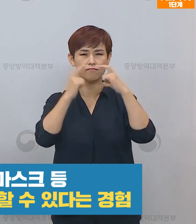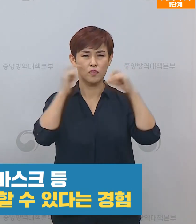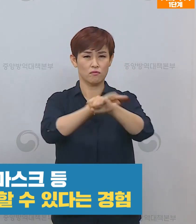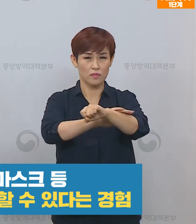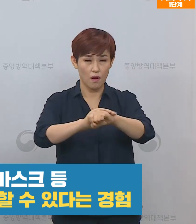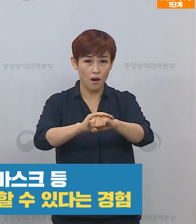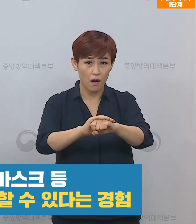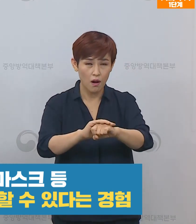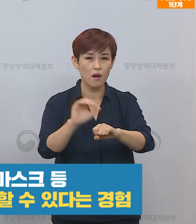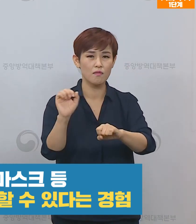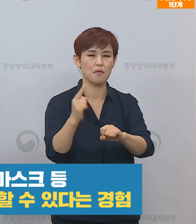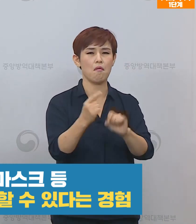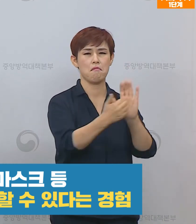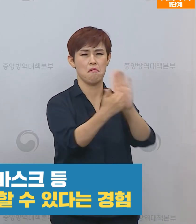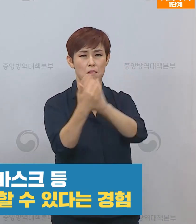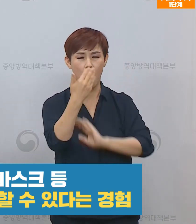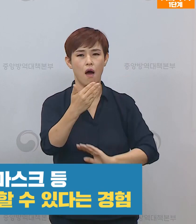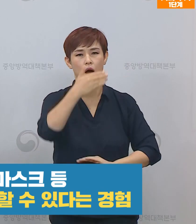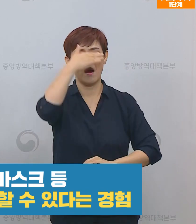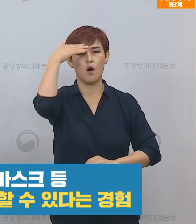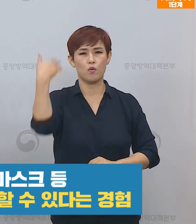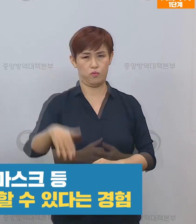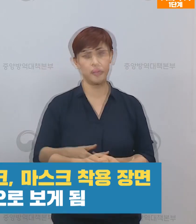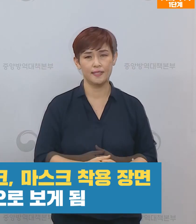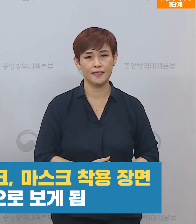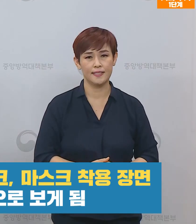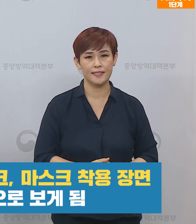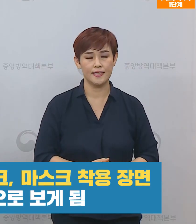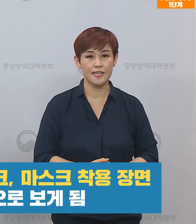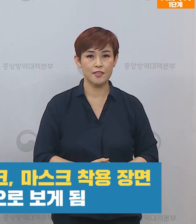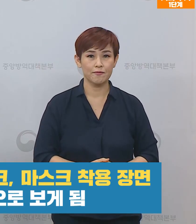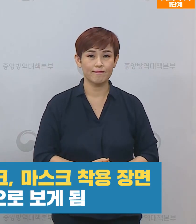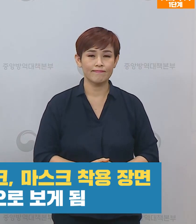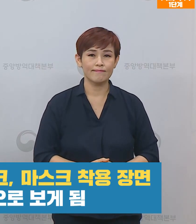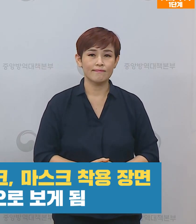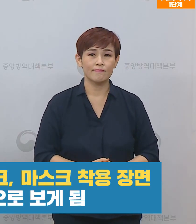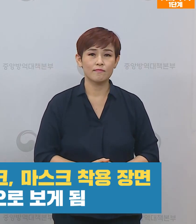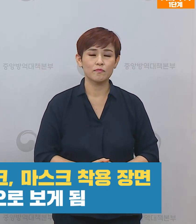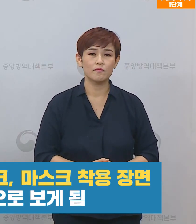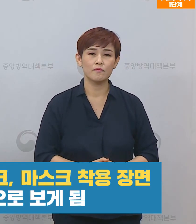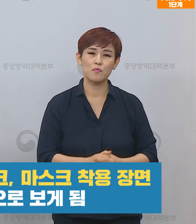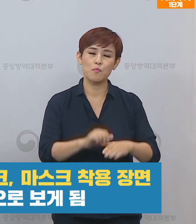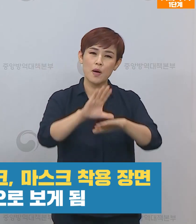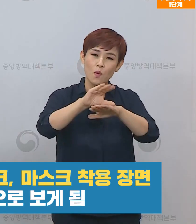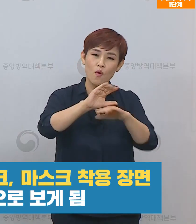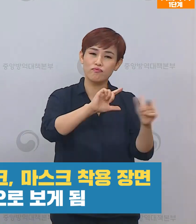수 있다는 경험을 가진 것이 다행인 상황입니다. 마침